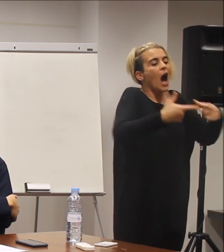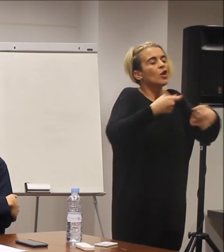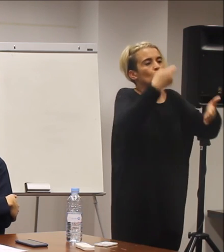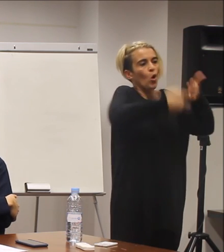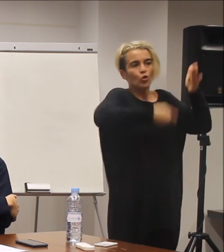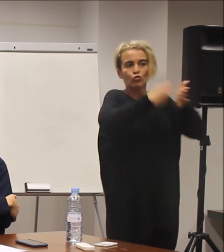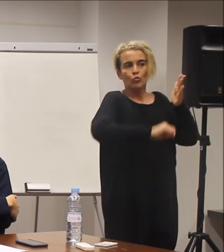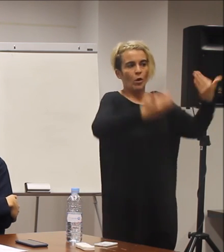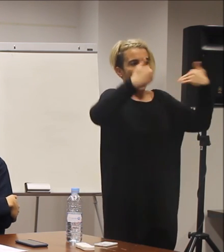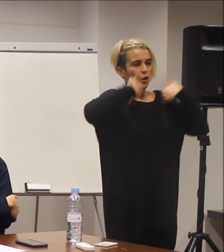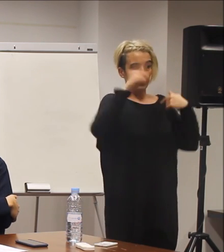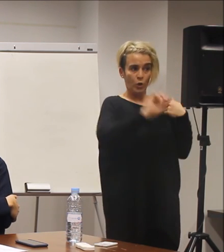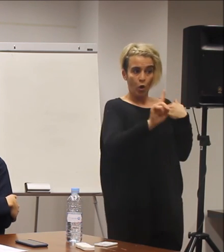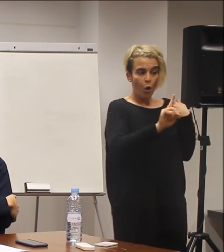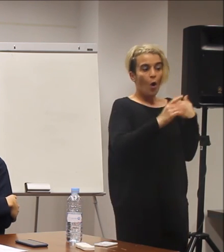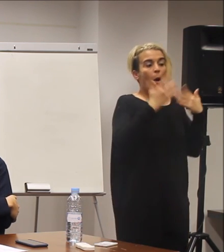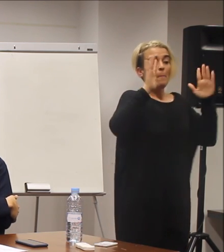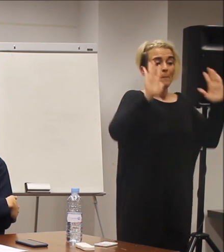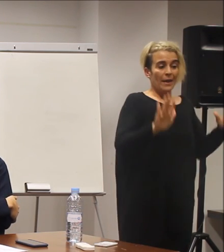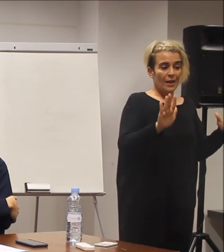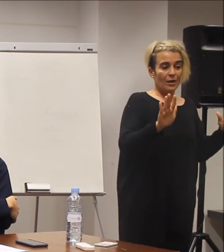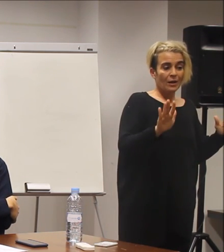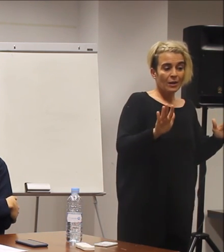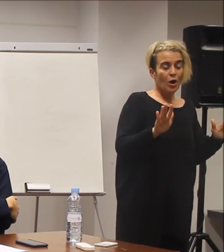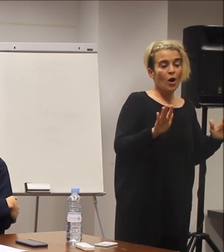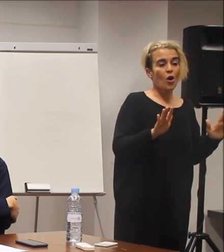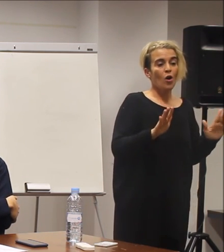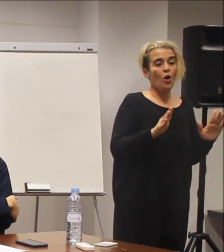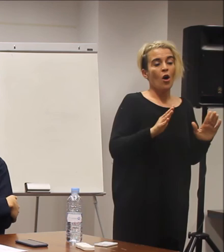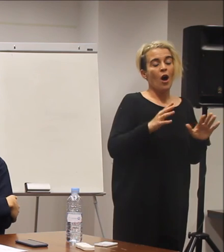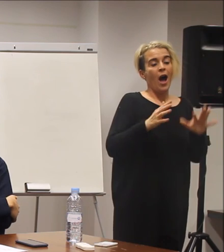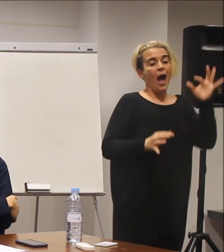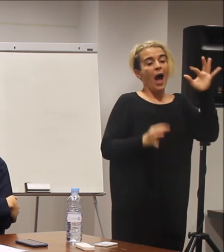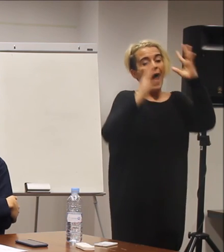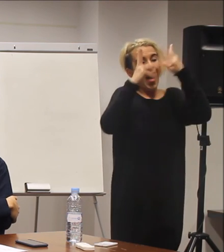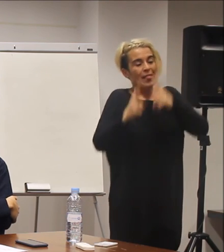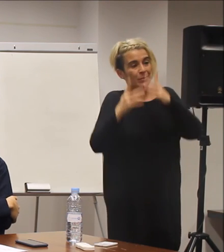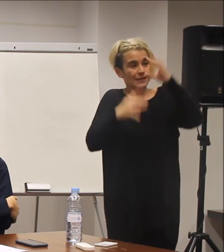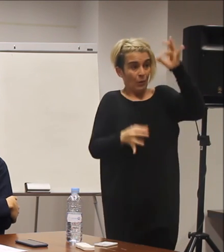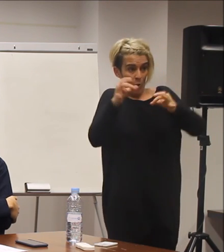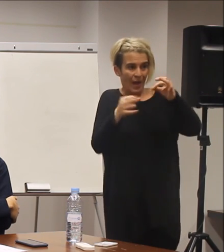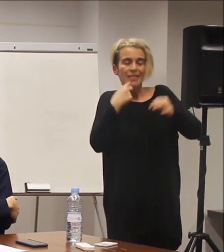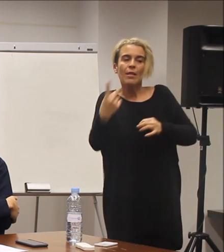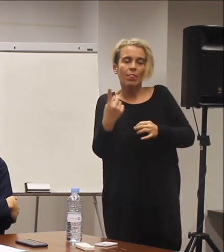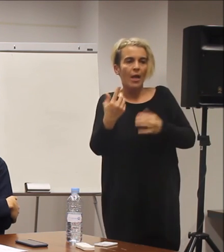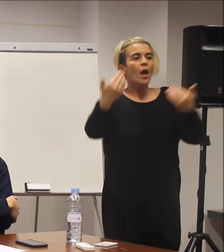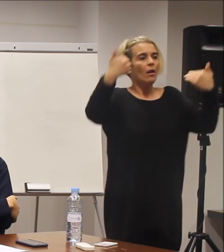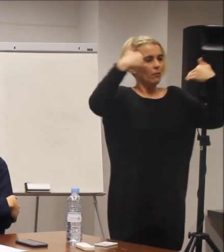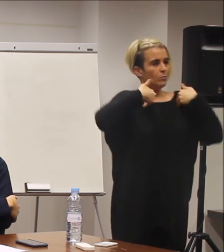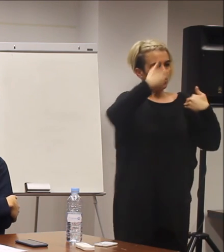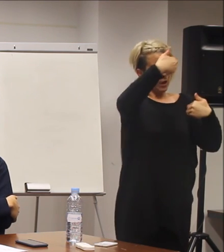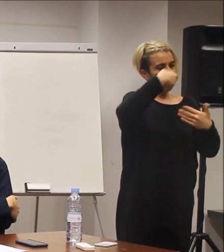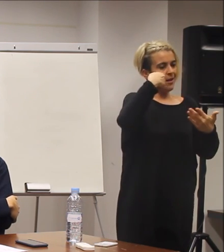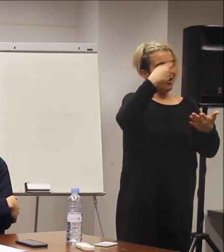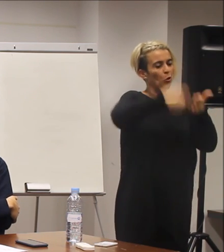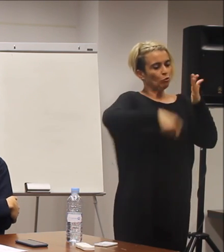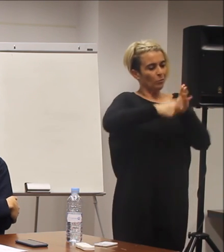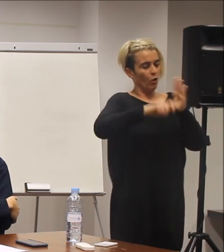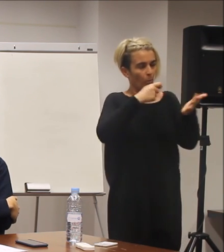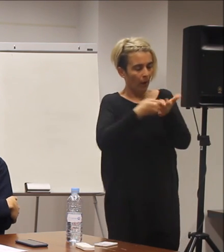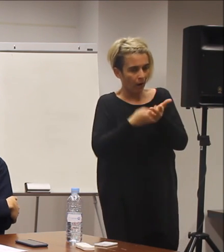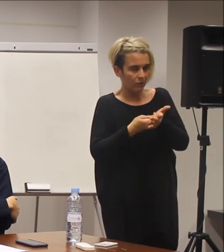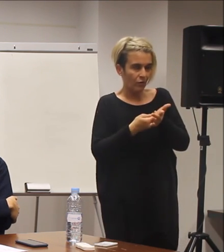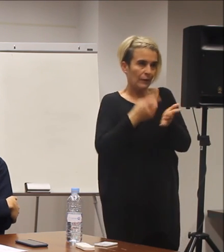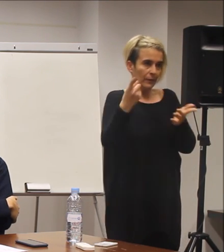consumidor, pero en cambio la Sala del Supremo de Contencioso Administrativa dice que sí que lo debe de pagar. Entonces aquí nos vamos a encontrar con jueces que van a decir